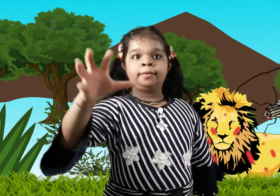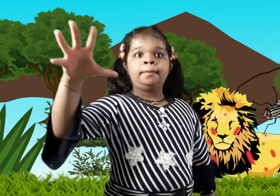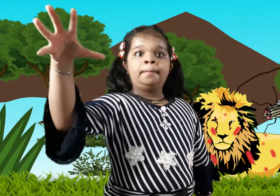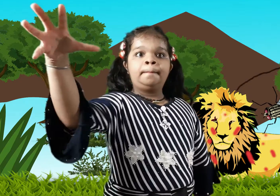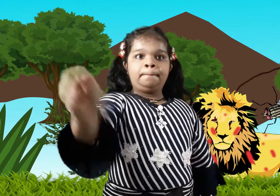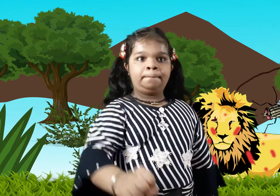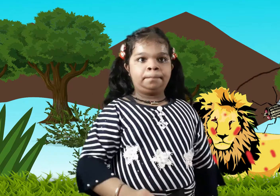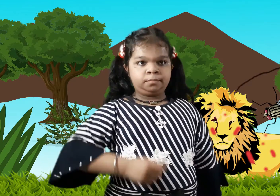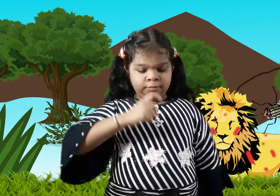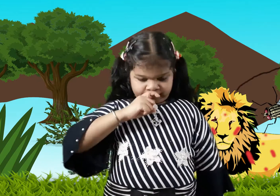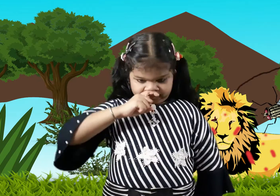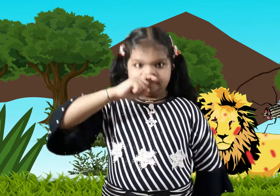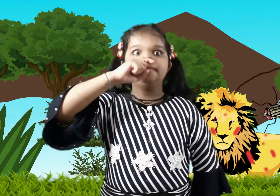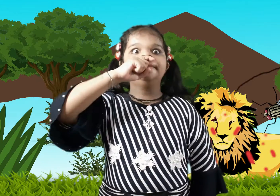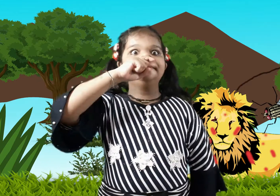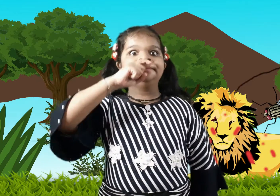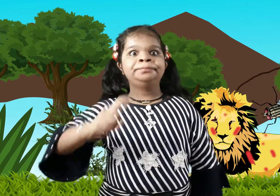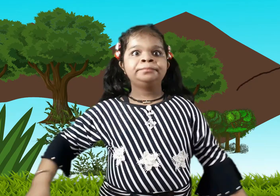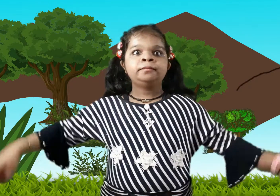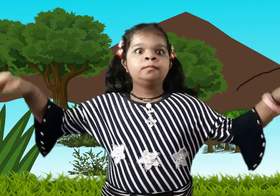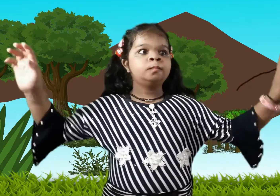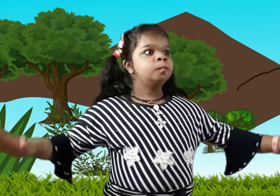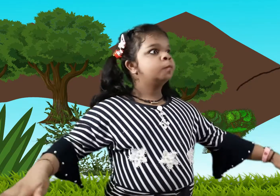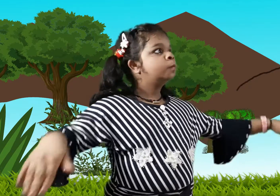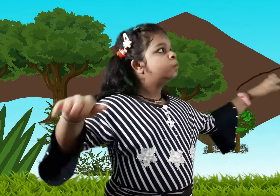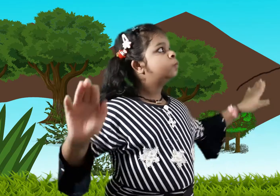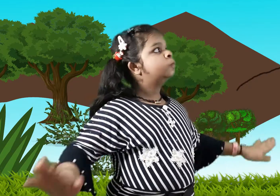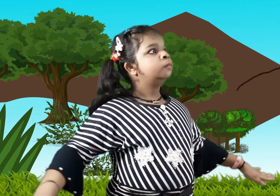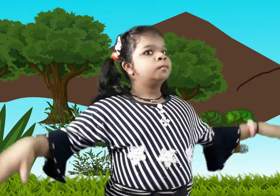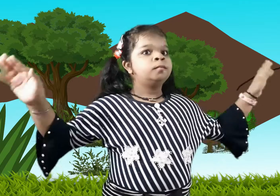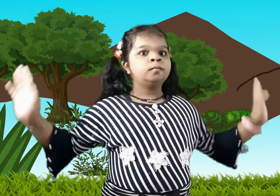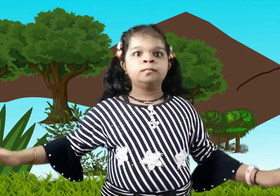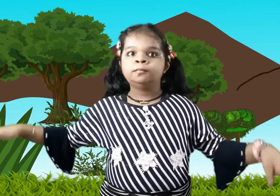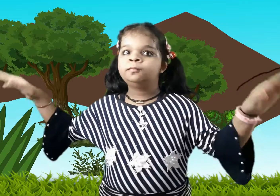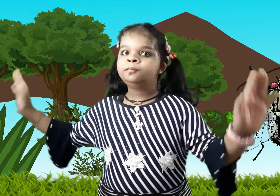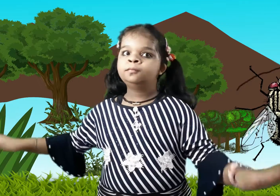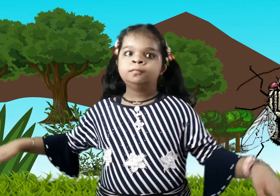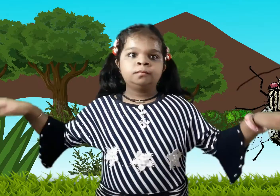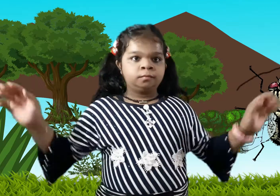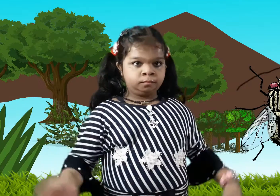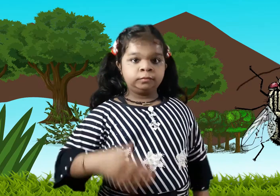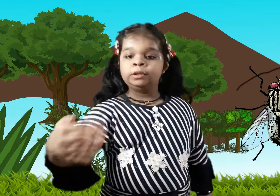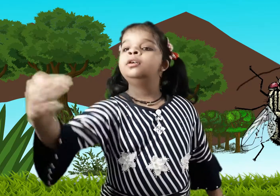मक्खी घमंड में चूर होकर उड़ती उड़ती आगे बढ़ी।